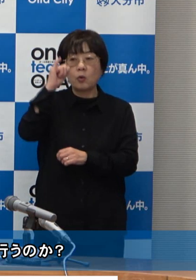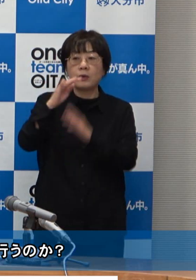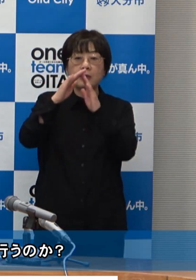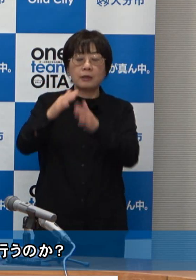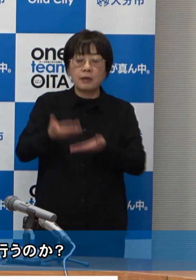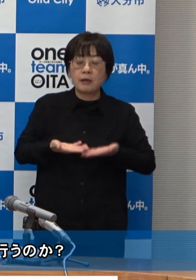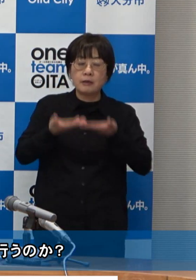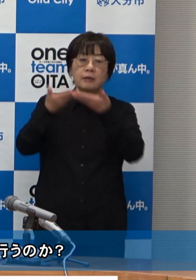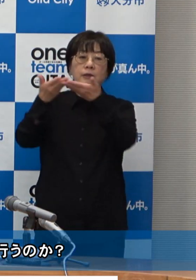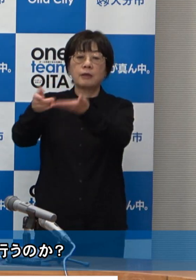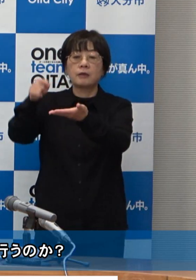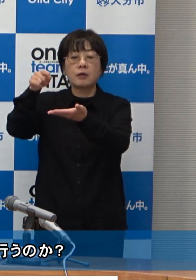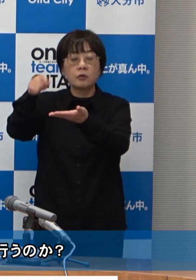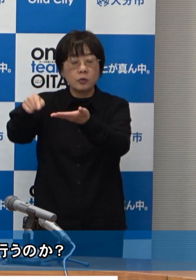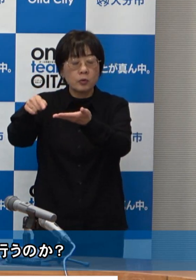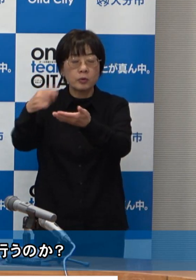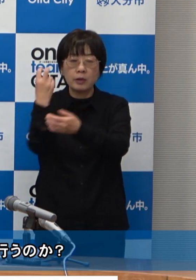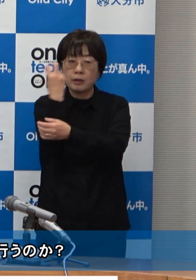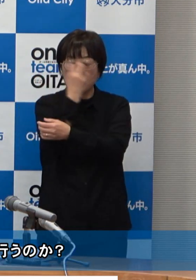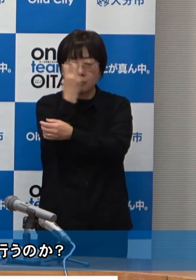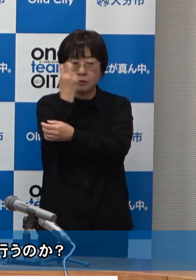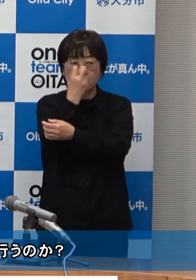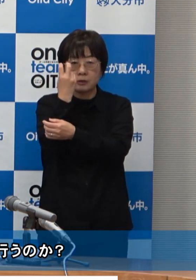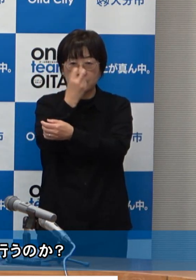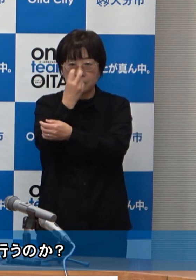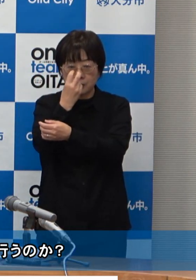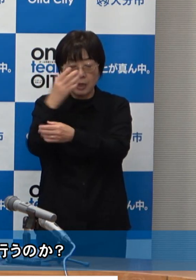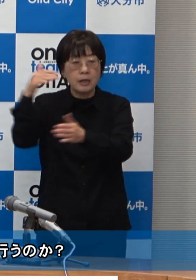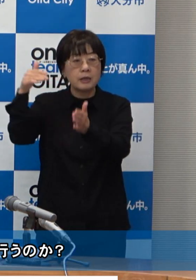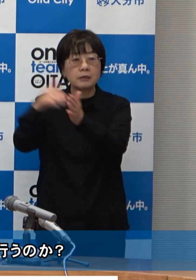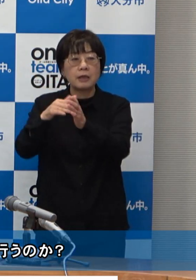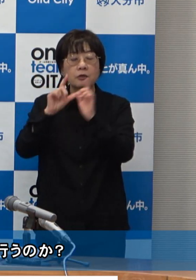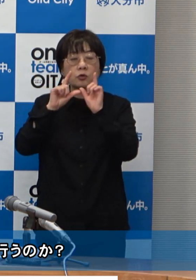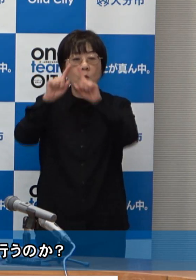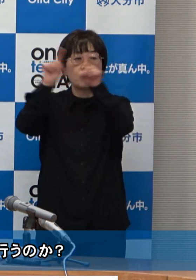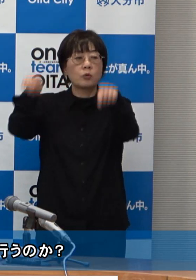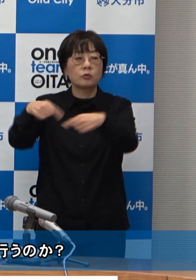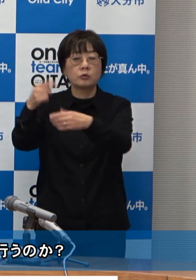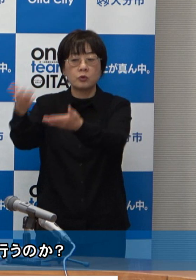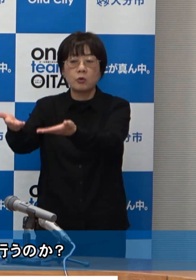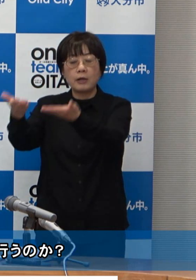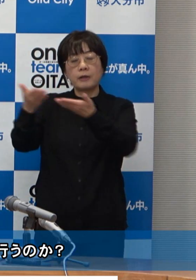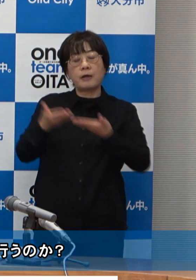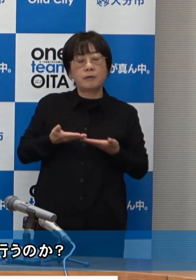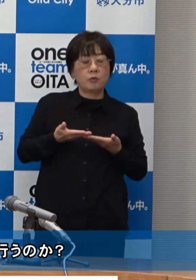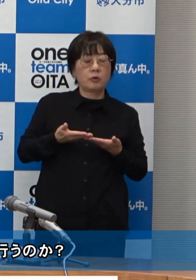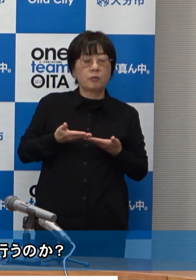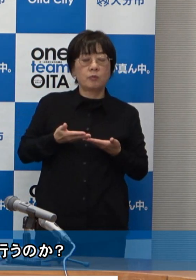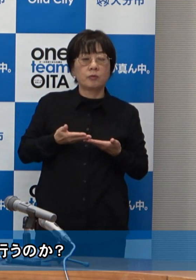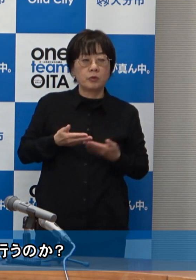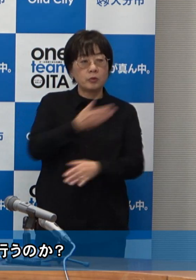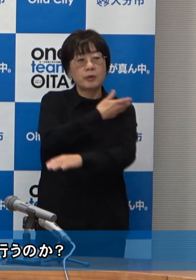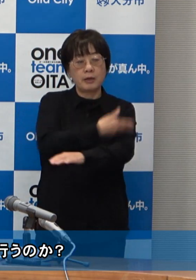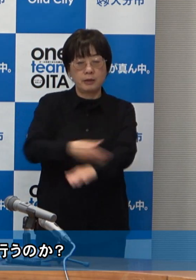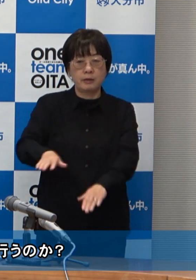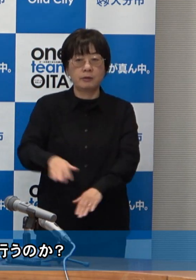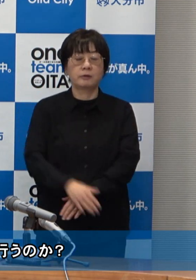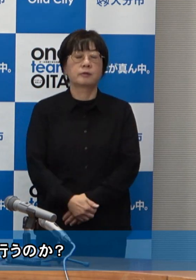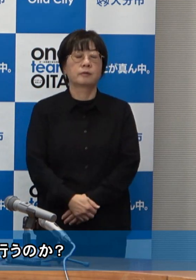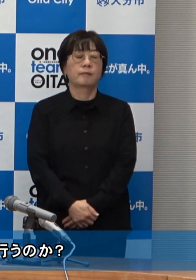でそれも踏まえながら最終報告書を検討委員会があの作ってくださるっていう流れになってます